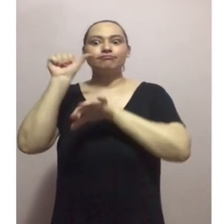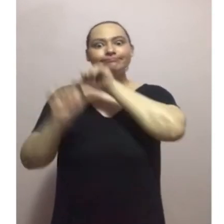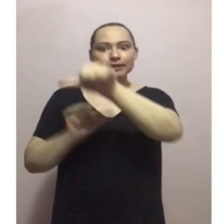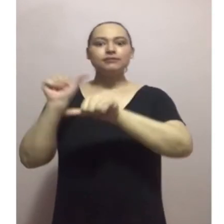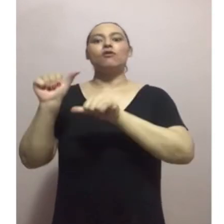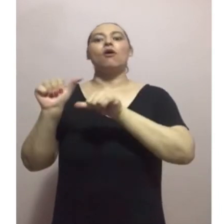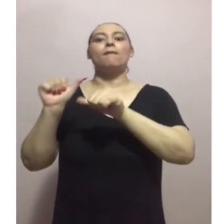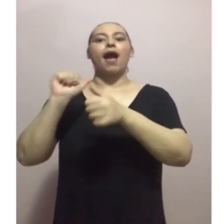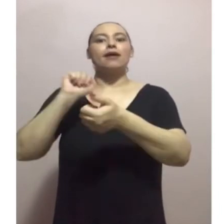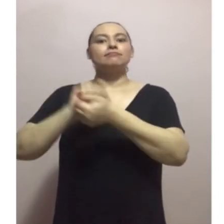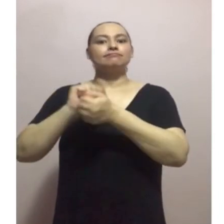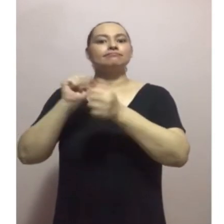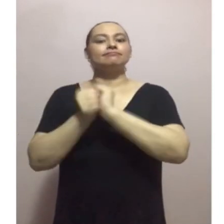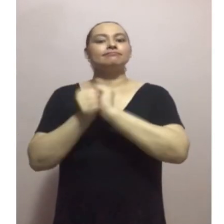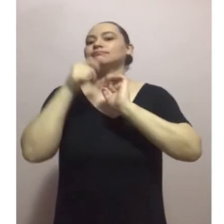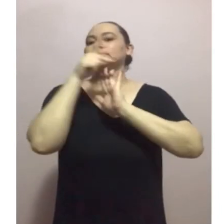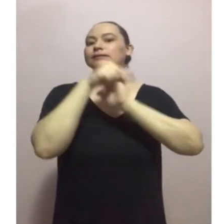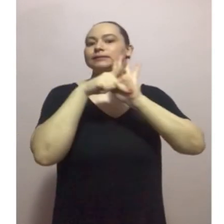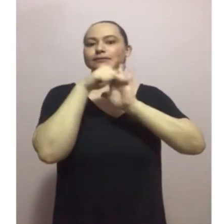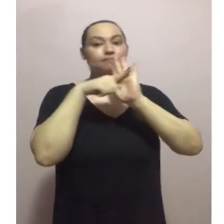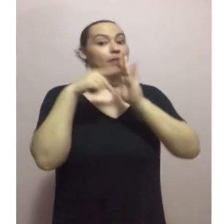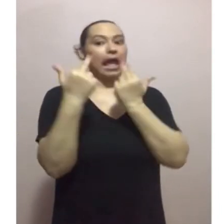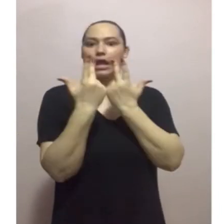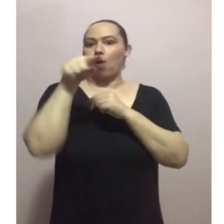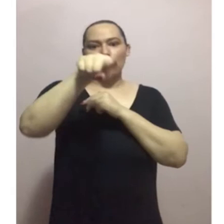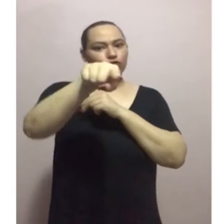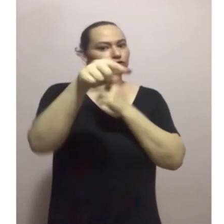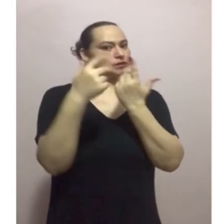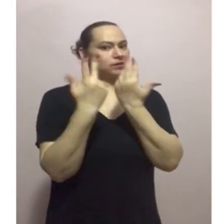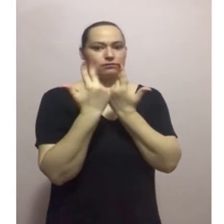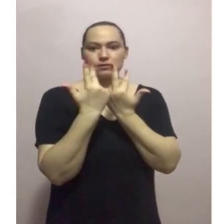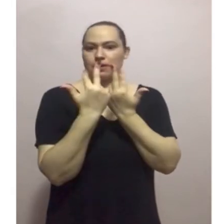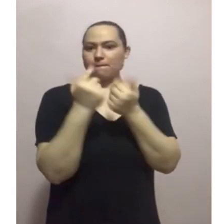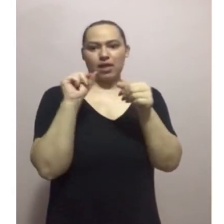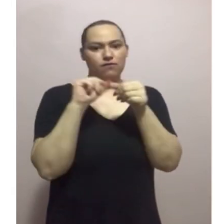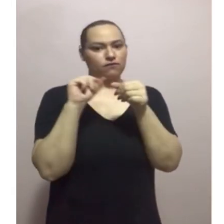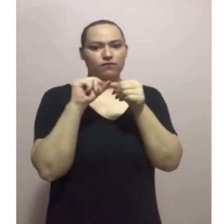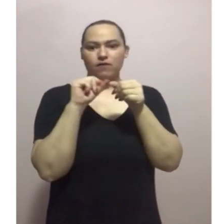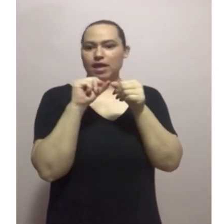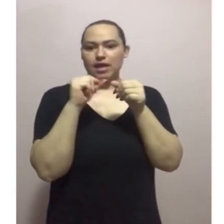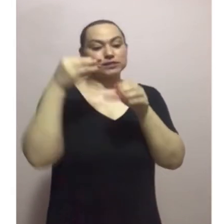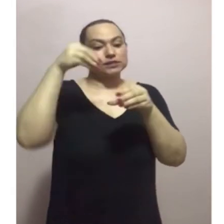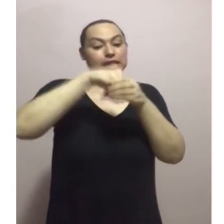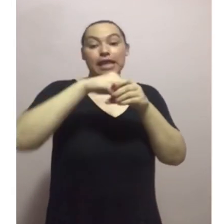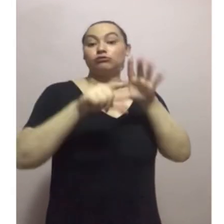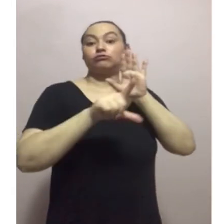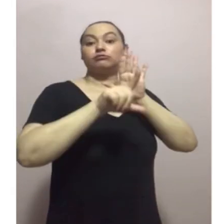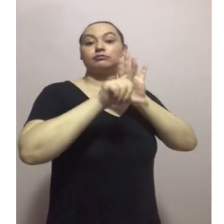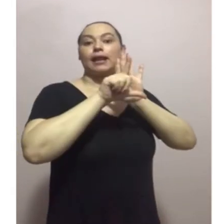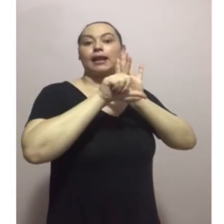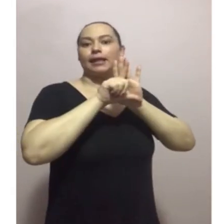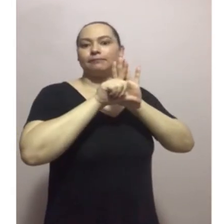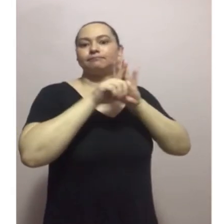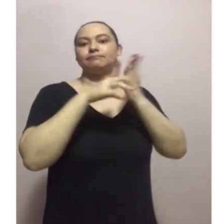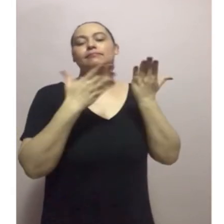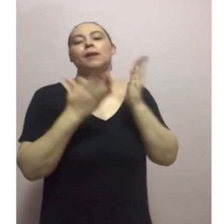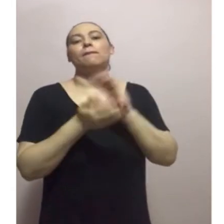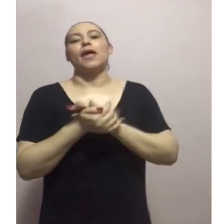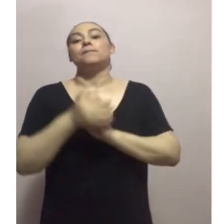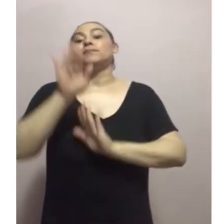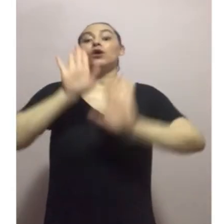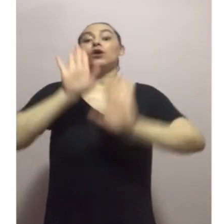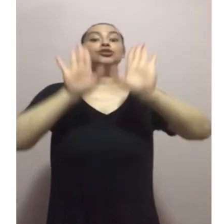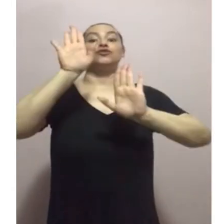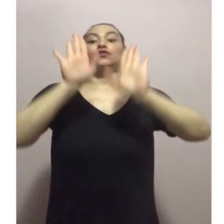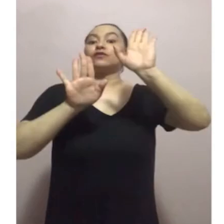projeto. Depois a gente adaptou o projeto, assim como você fez, né? Na lei. E a gente fez uma